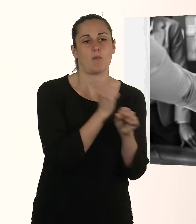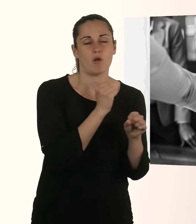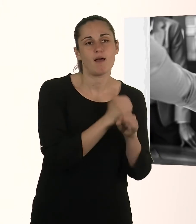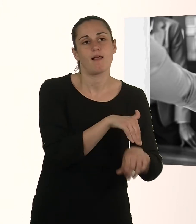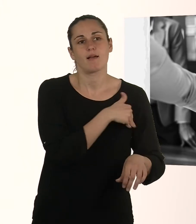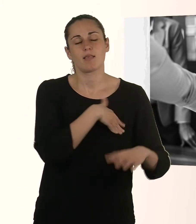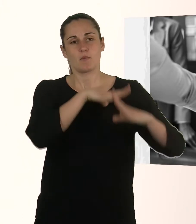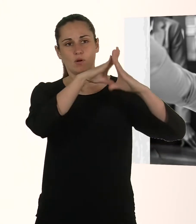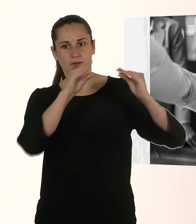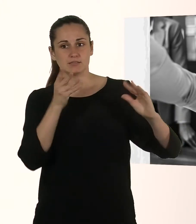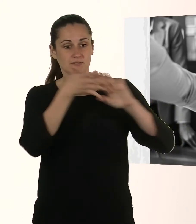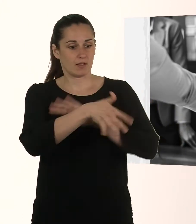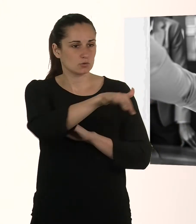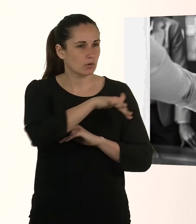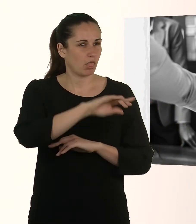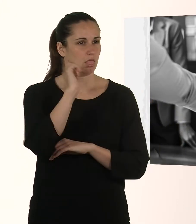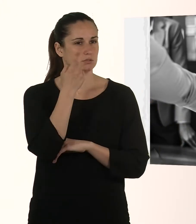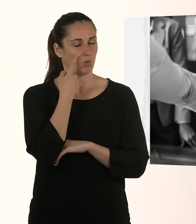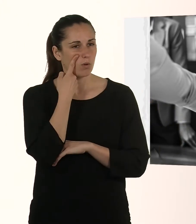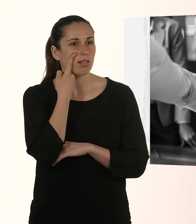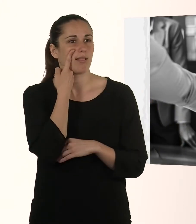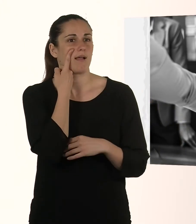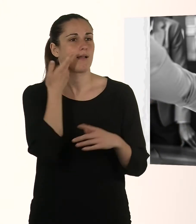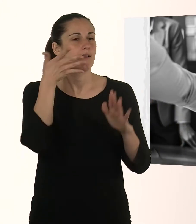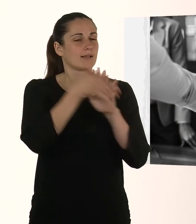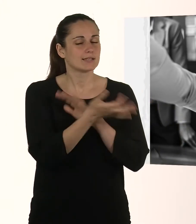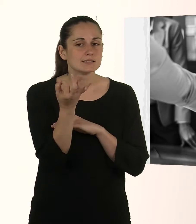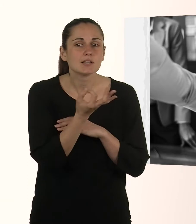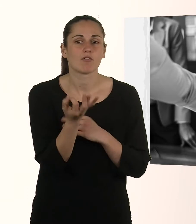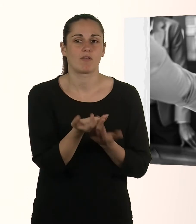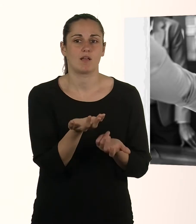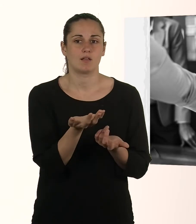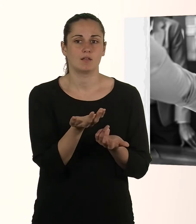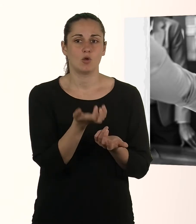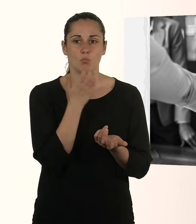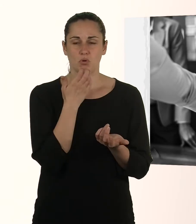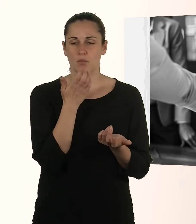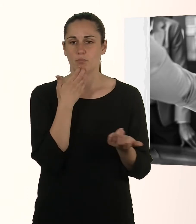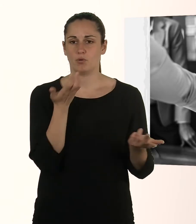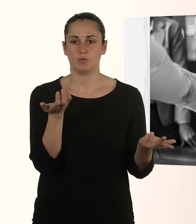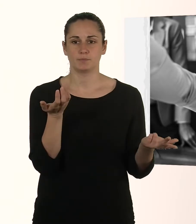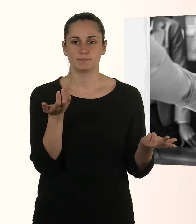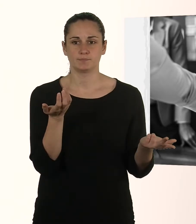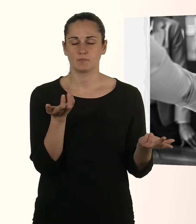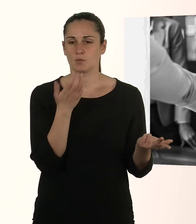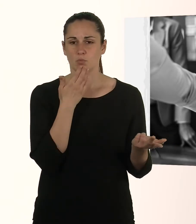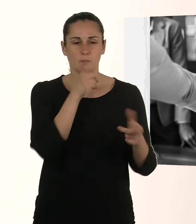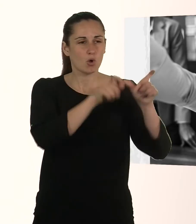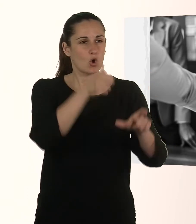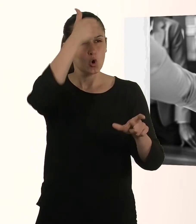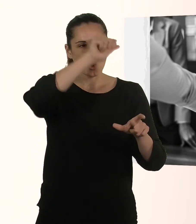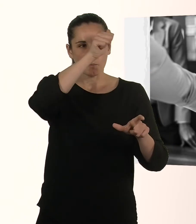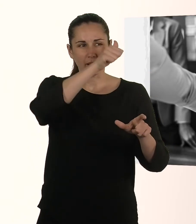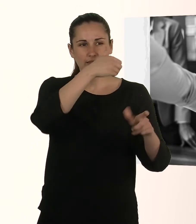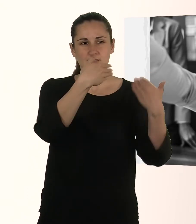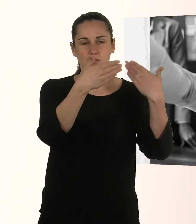lugar privilegiado para detectar estos dispositivos, como por ejemplo los hombres se relacionan entre sí